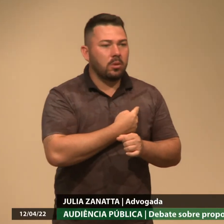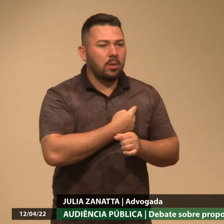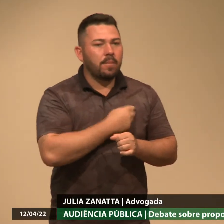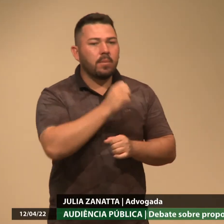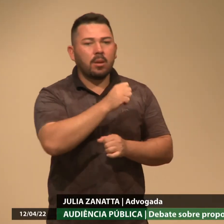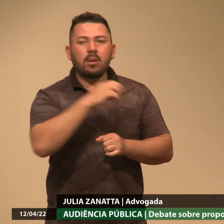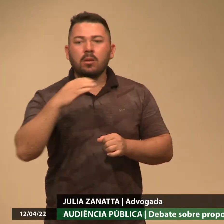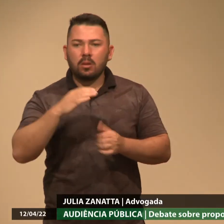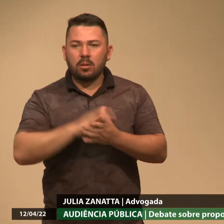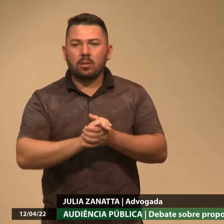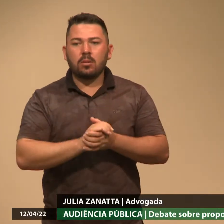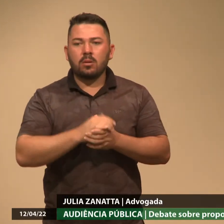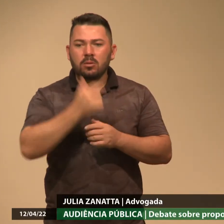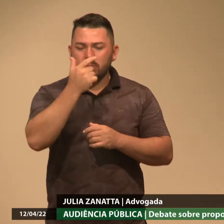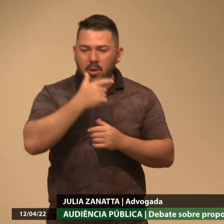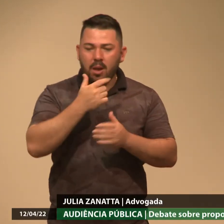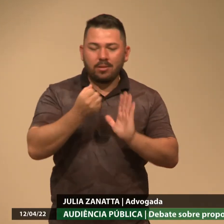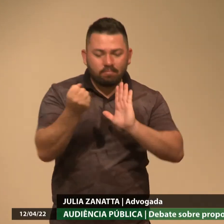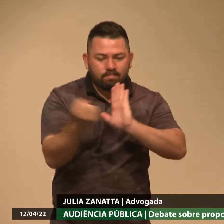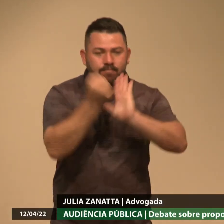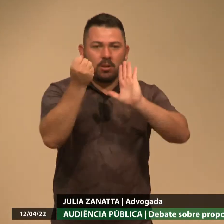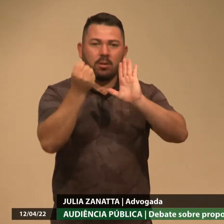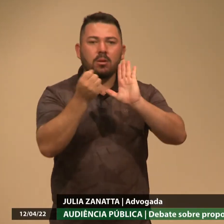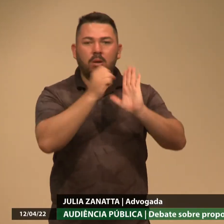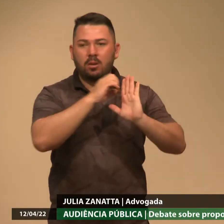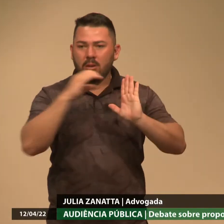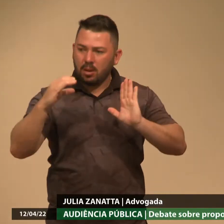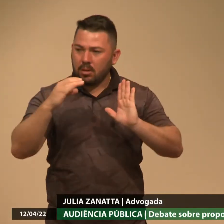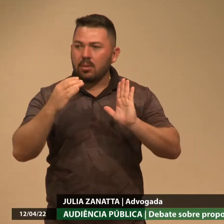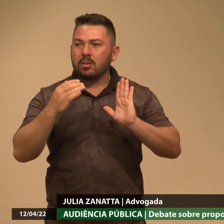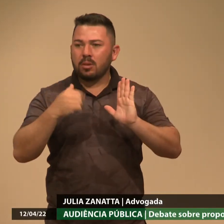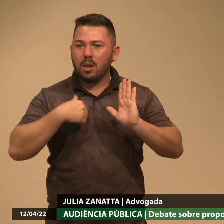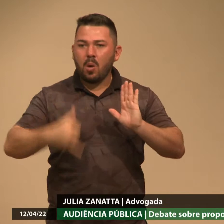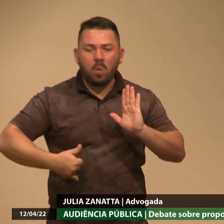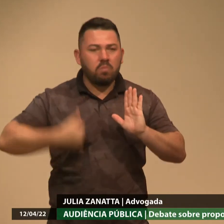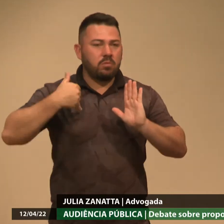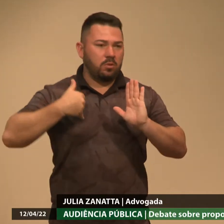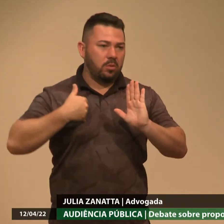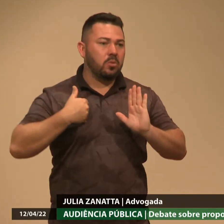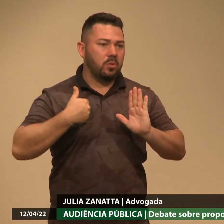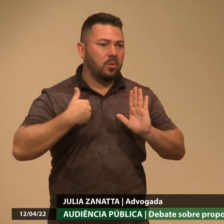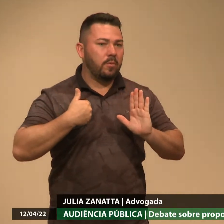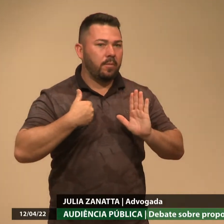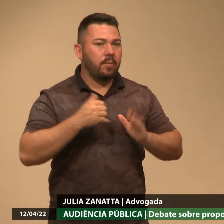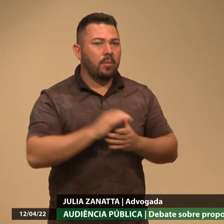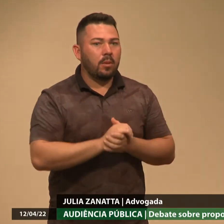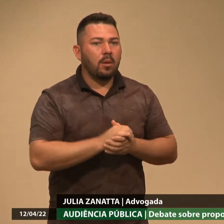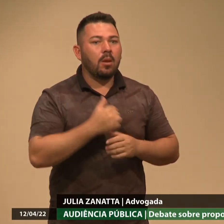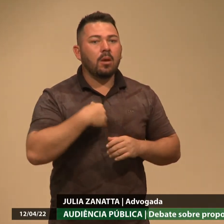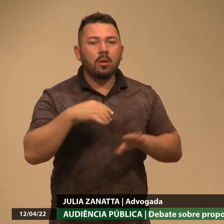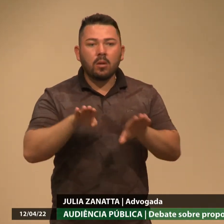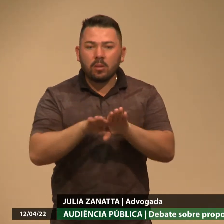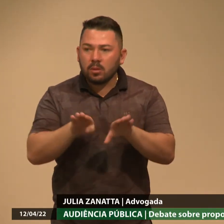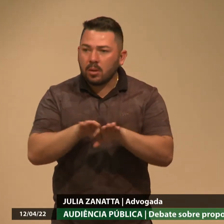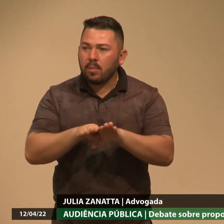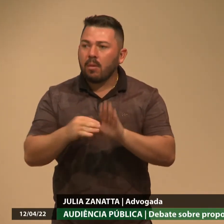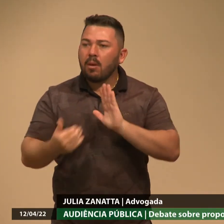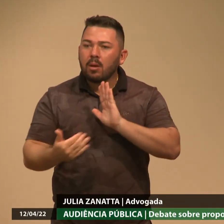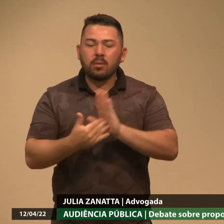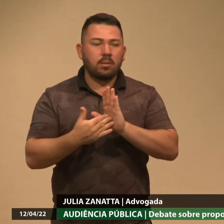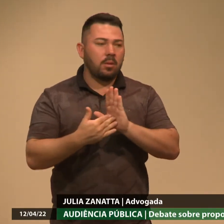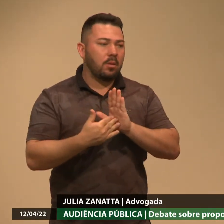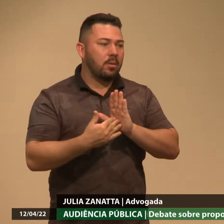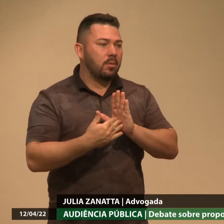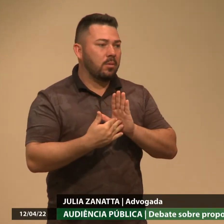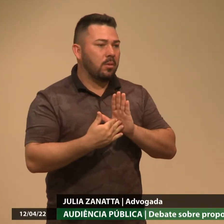Catarinense o nosso selo de qualidade Catarinense que eu muito me orgulho então além ser armamentista eu também até